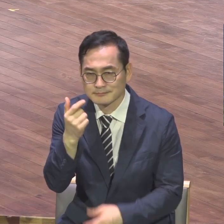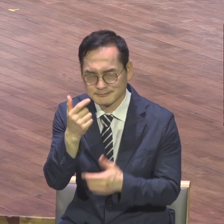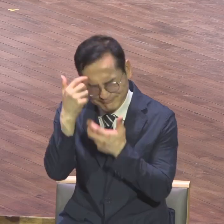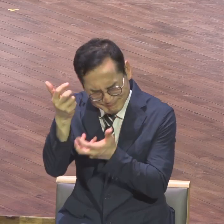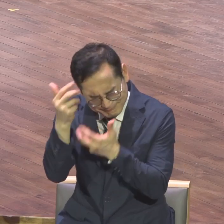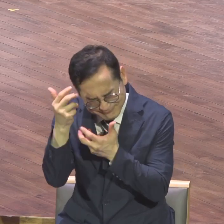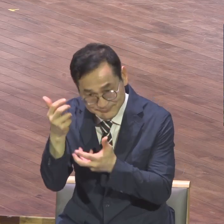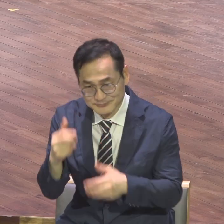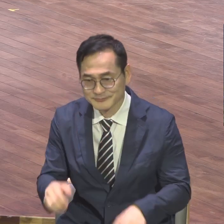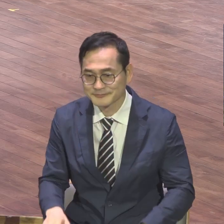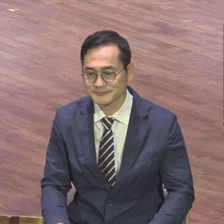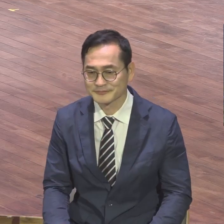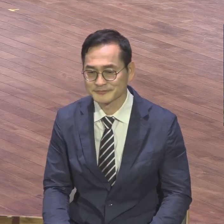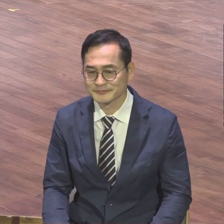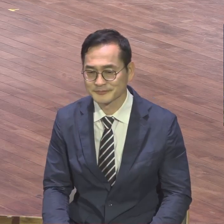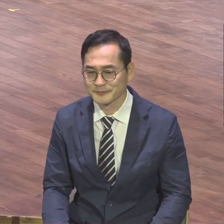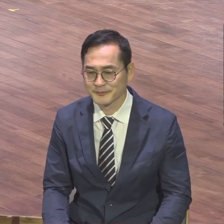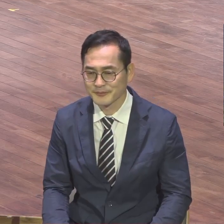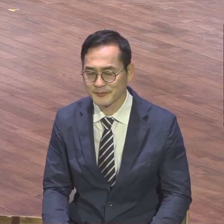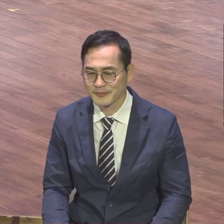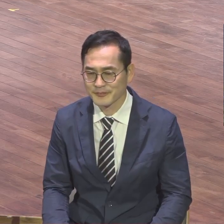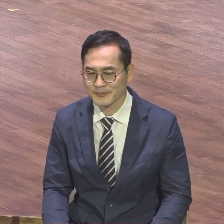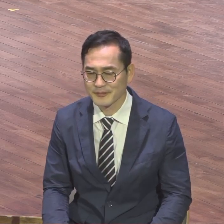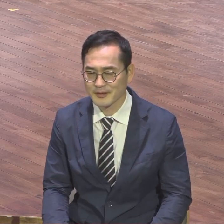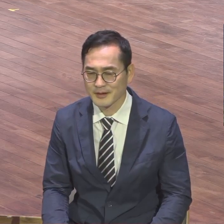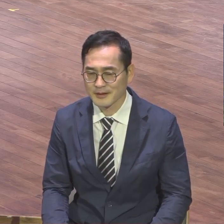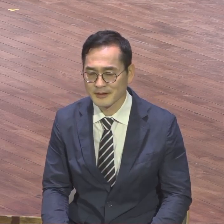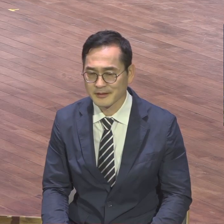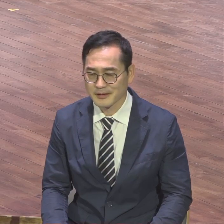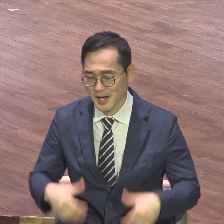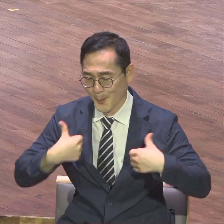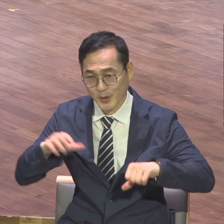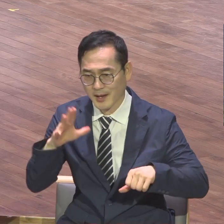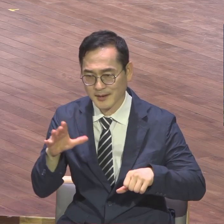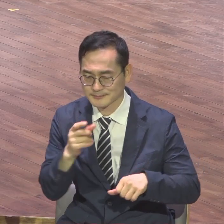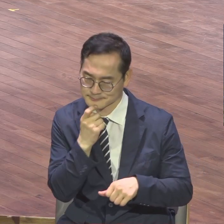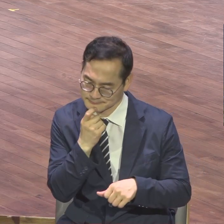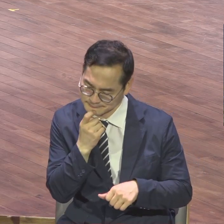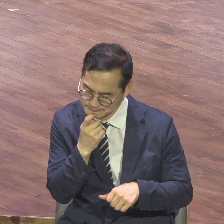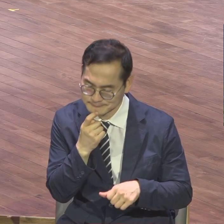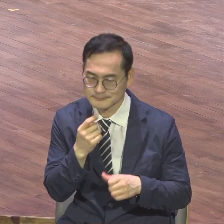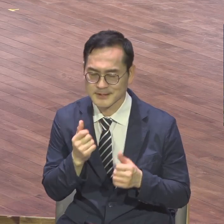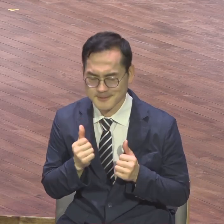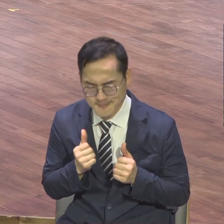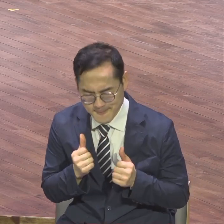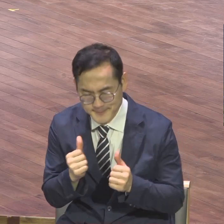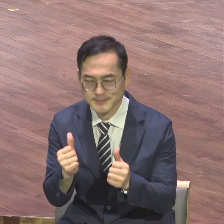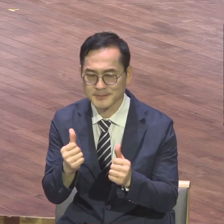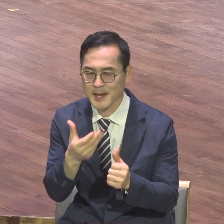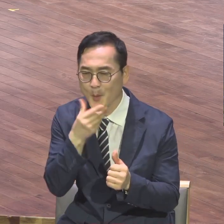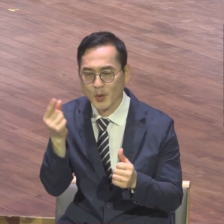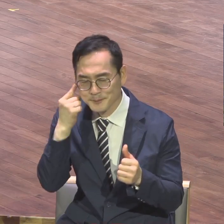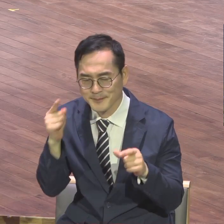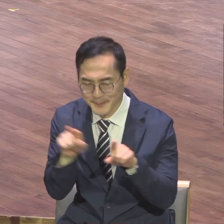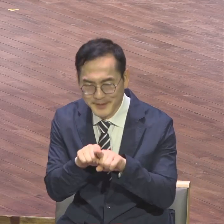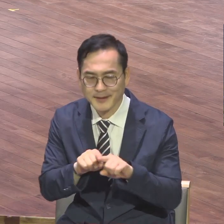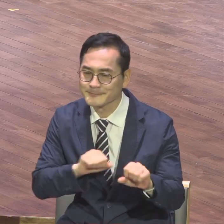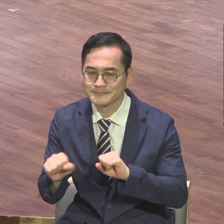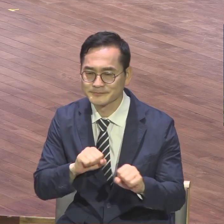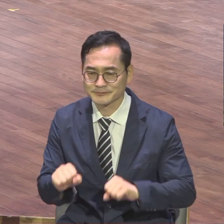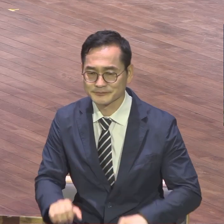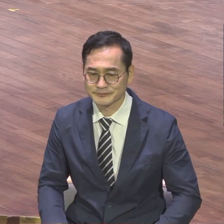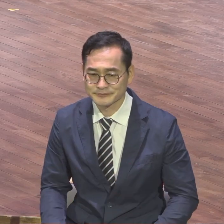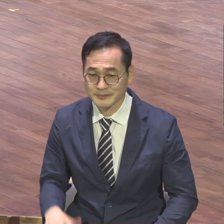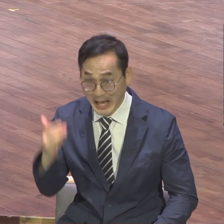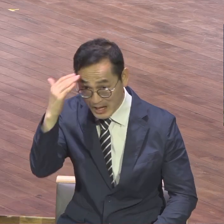함께하고, 함께 기도하고, 함께 동역하고, 아멘. 그게 제자라고요. 그건 제자 삼으라 그랬는데 제자